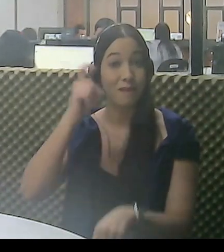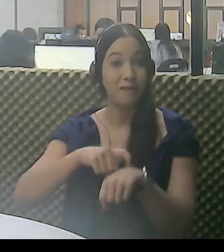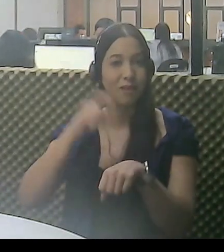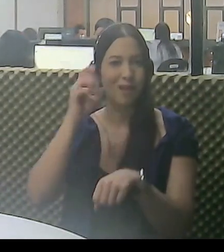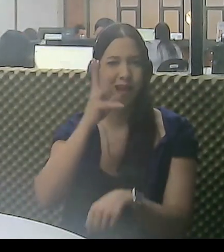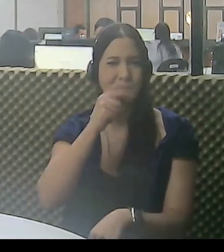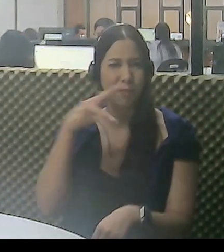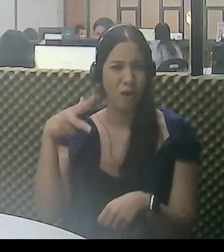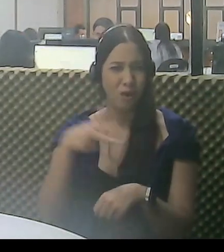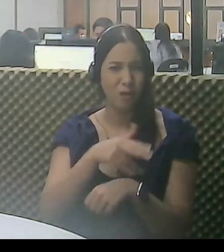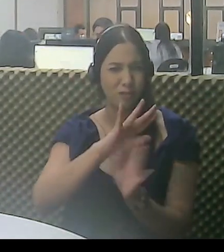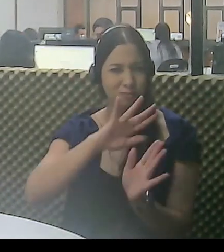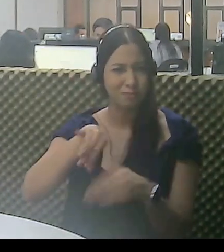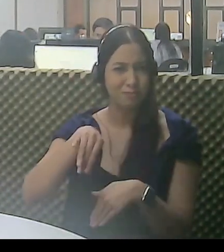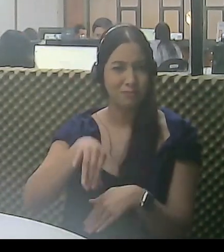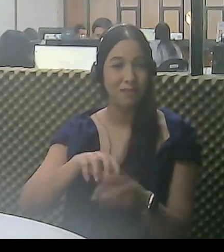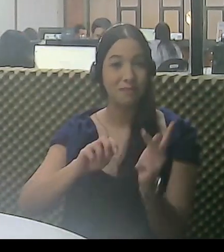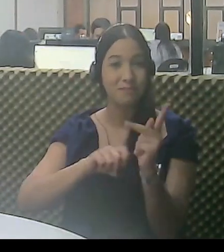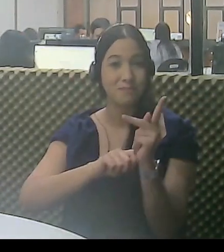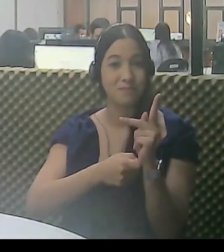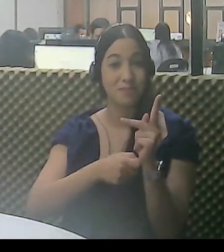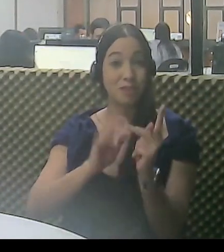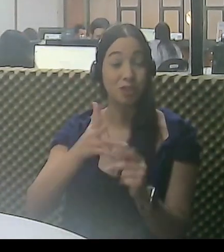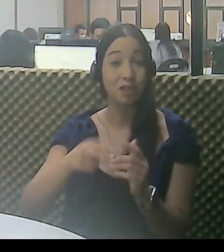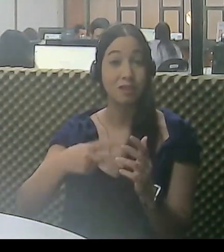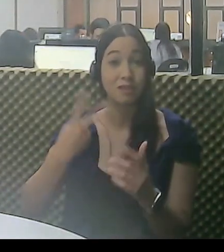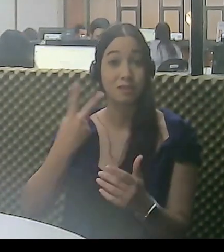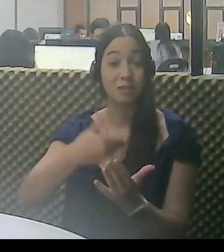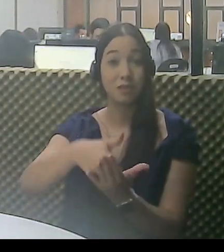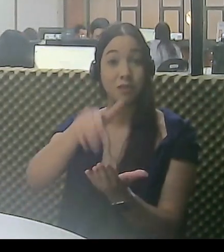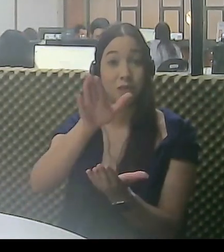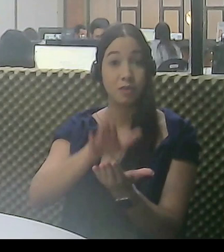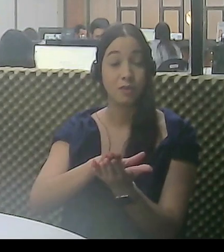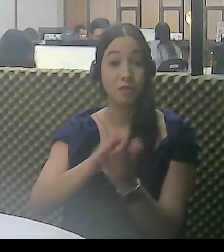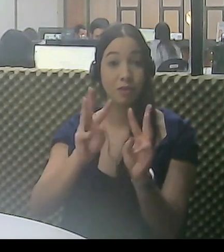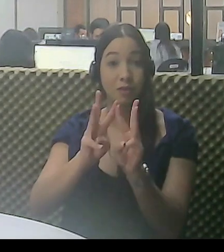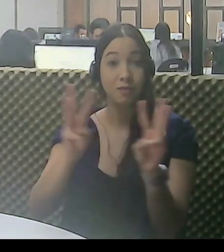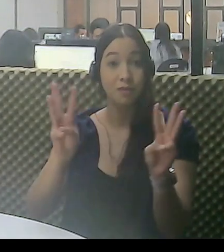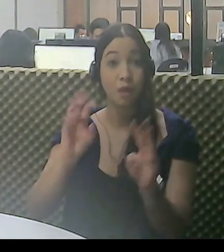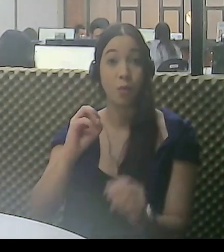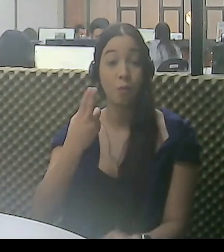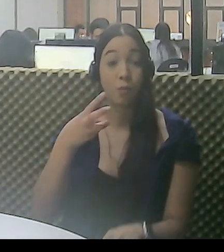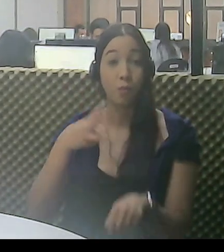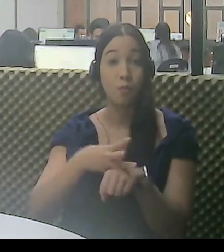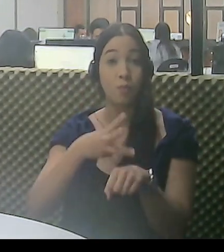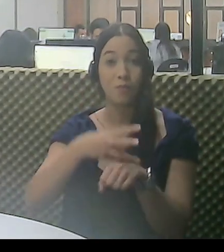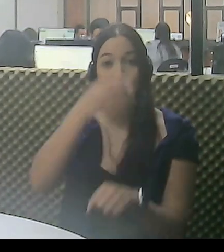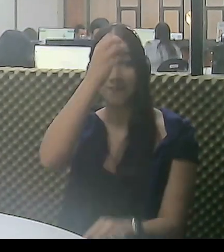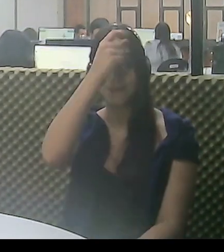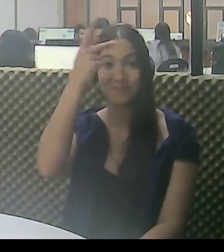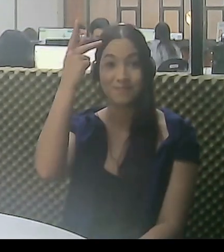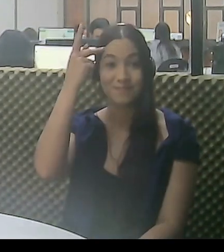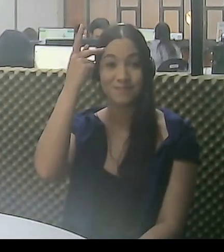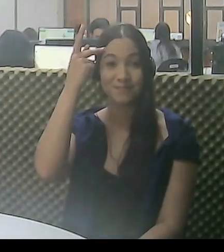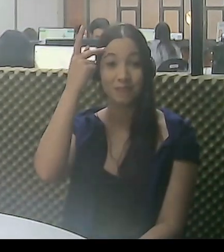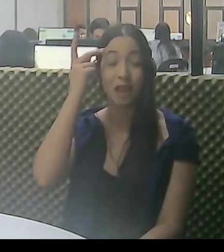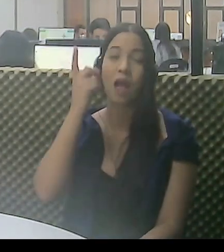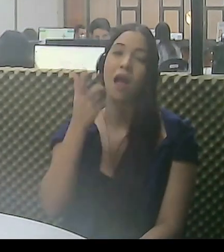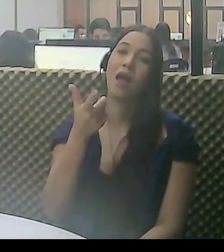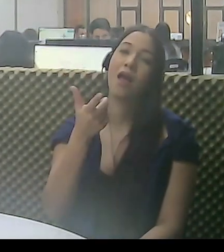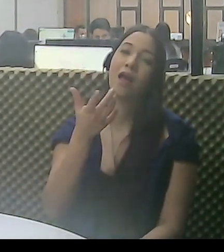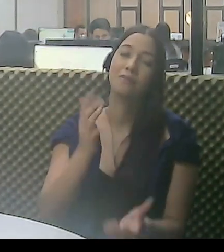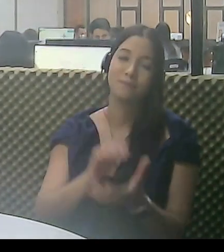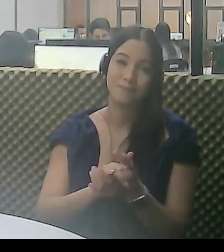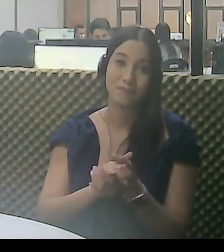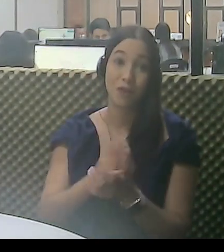demoras e cortes. O Pix do DEMAI já está nas segundas vias que você acessa pelo portal ou zap da Prefeitura. Ah,